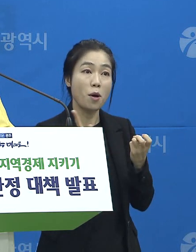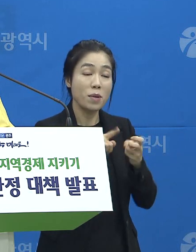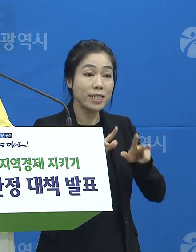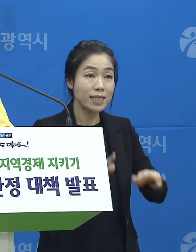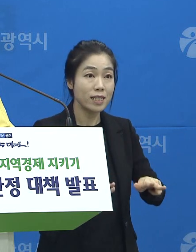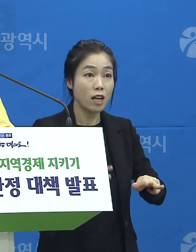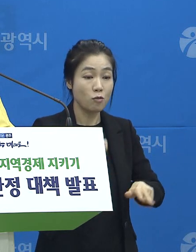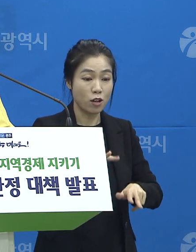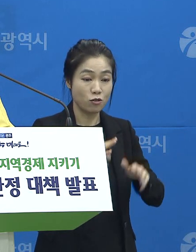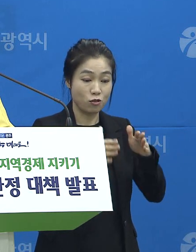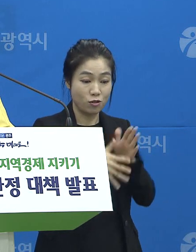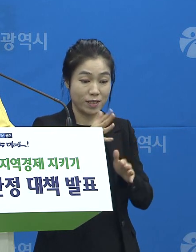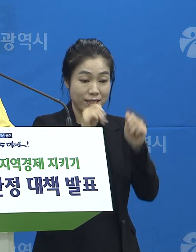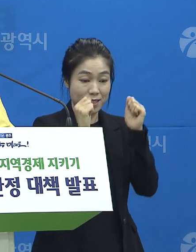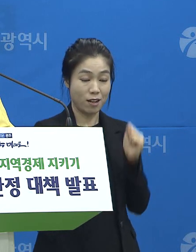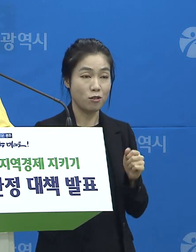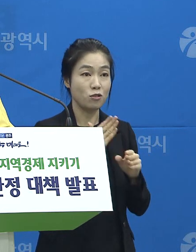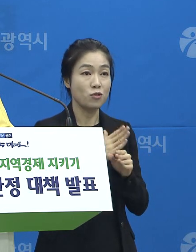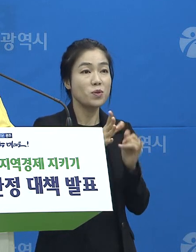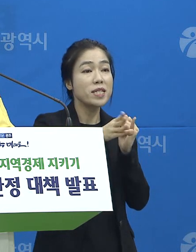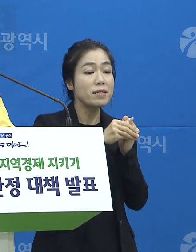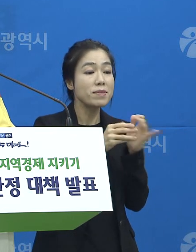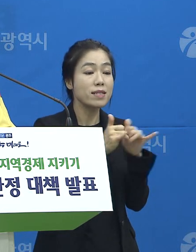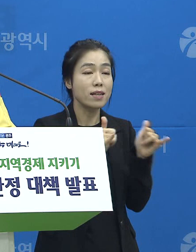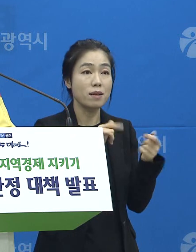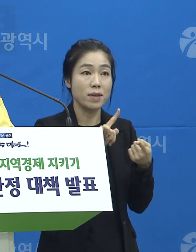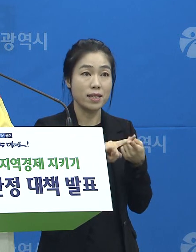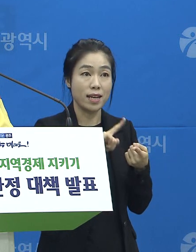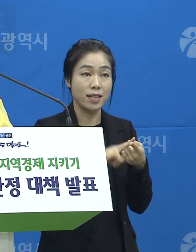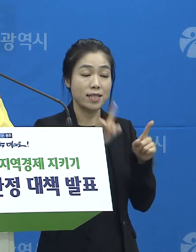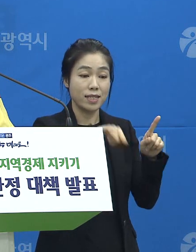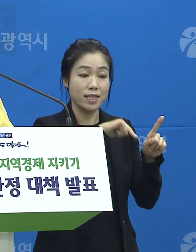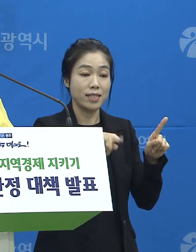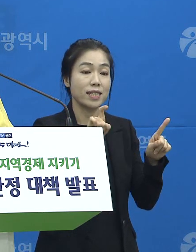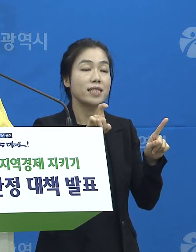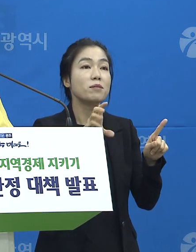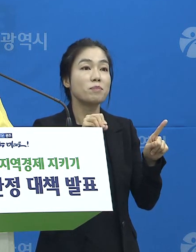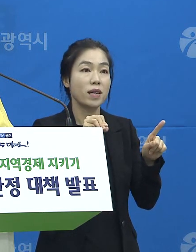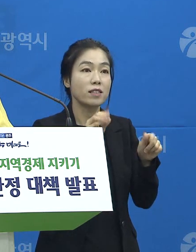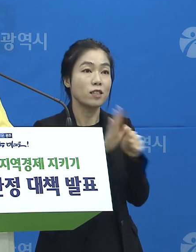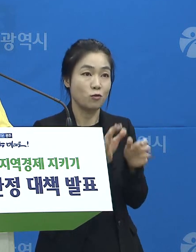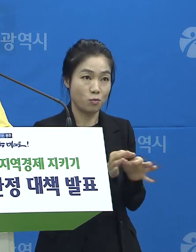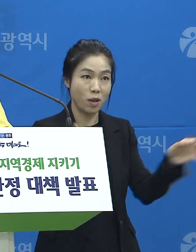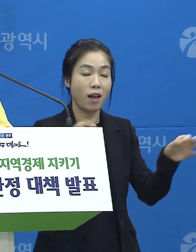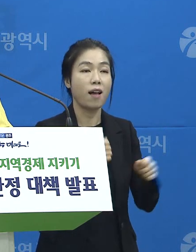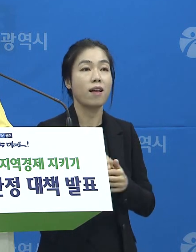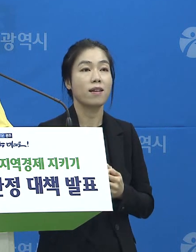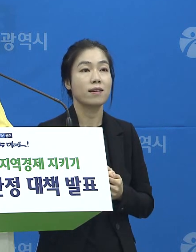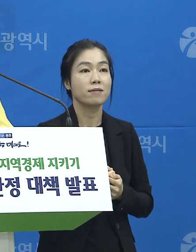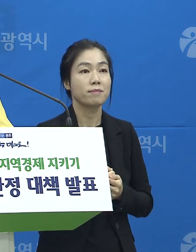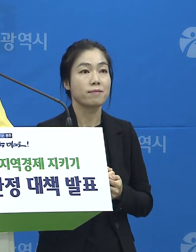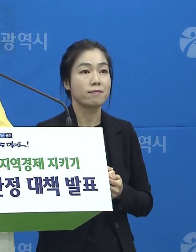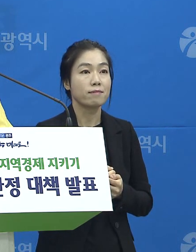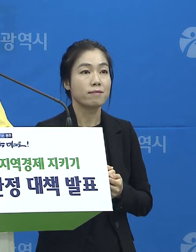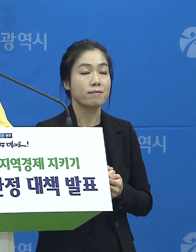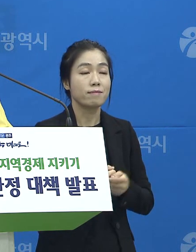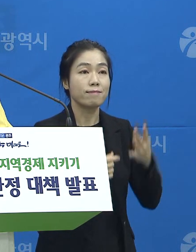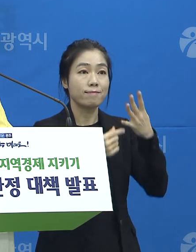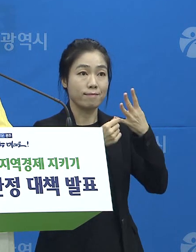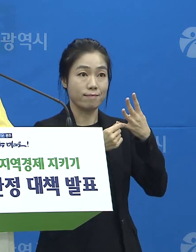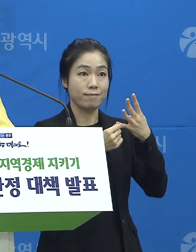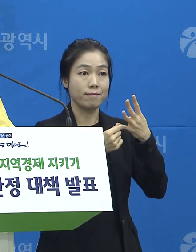현재 우리 시에 거주하고 있는 임신부들에게 1인당 10만원씩 지원하겠습니다.